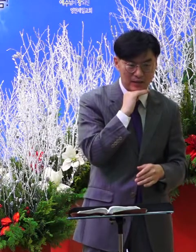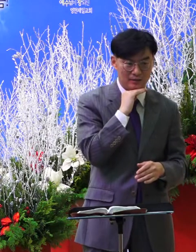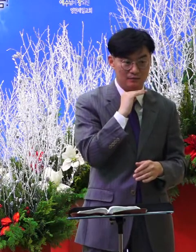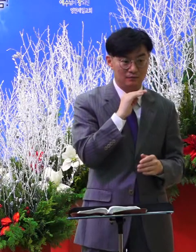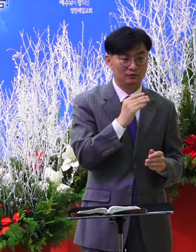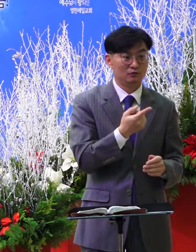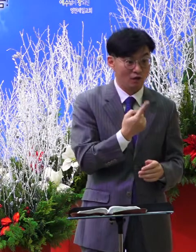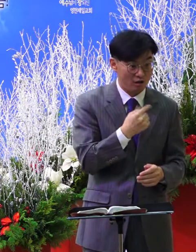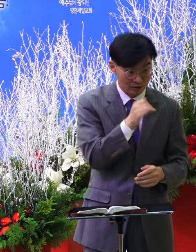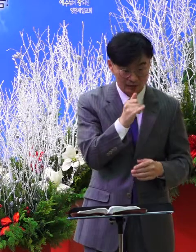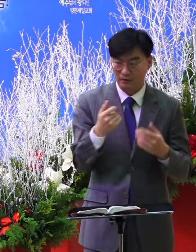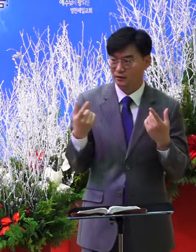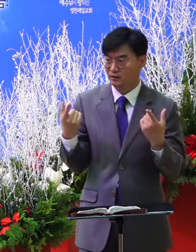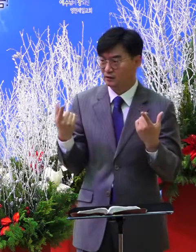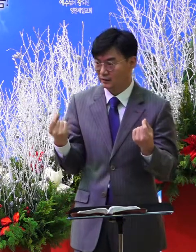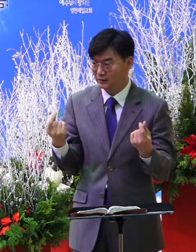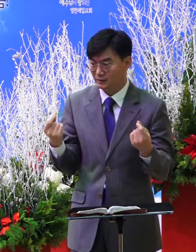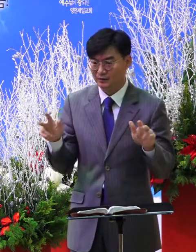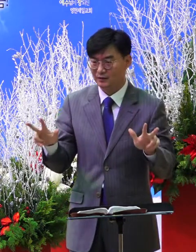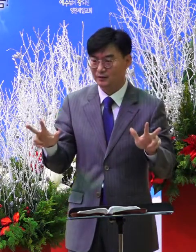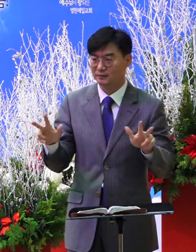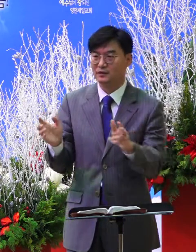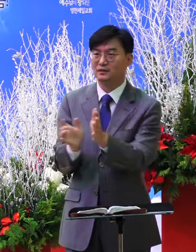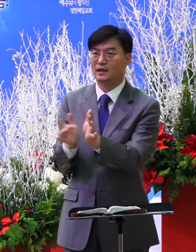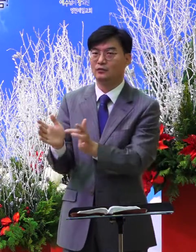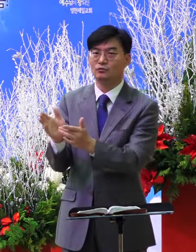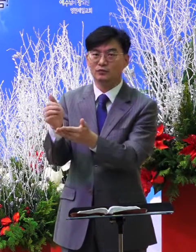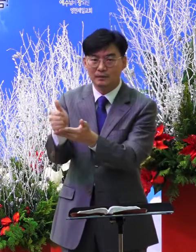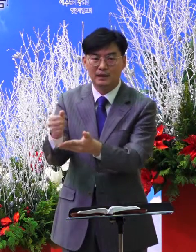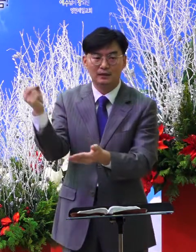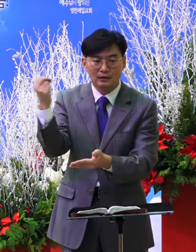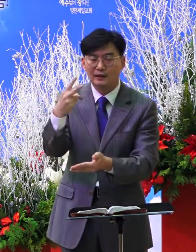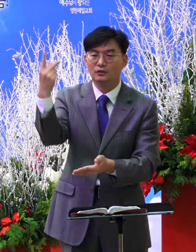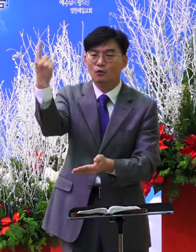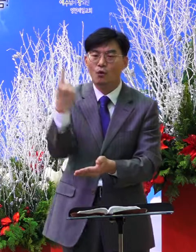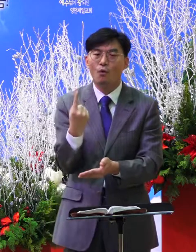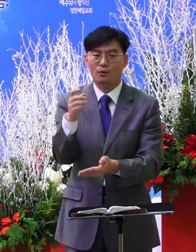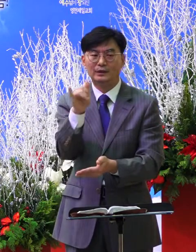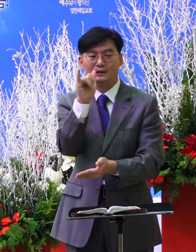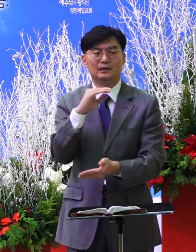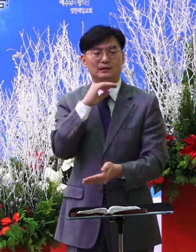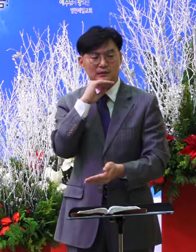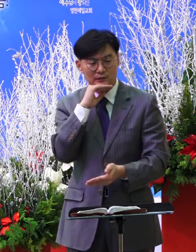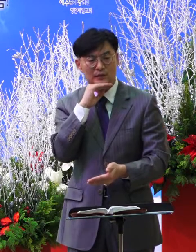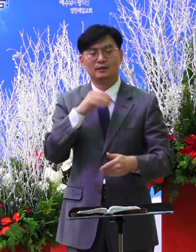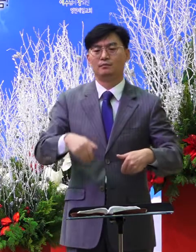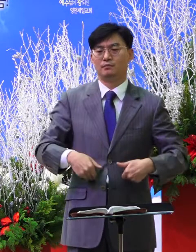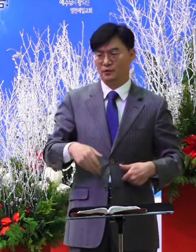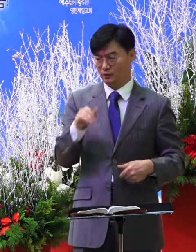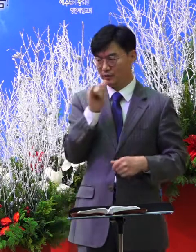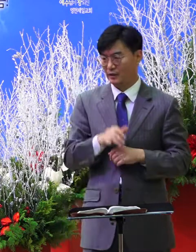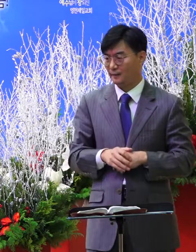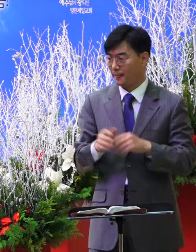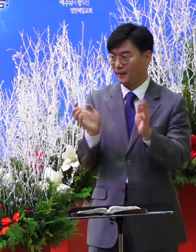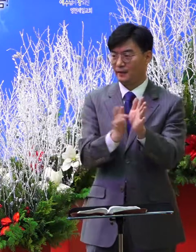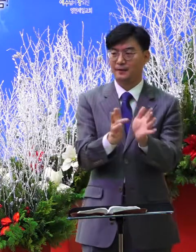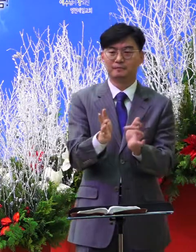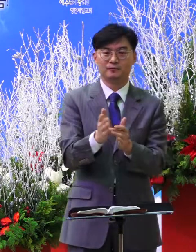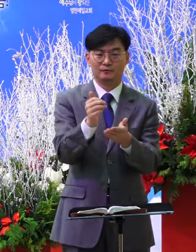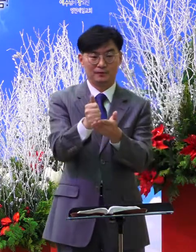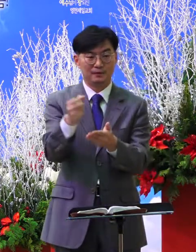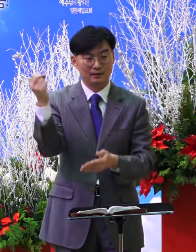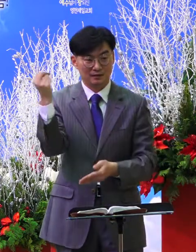시간에 자신의 신앙을 돌아보며 참회하고 예수님이 다시 오실 그날을